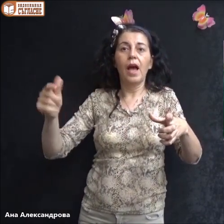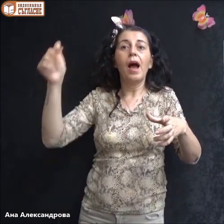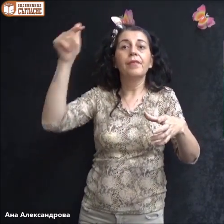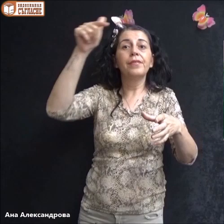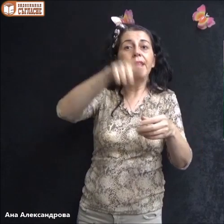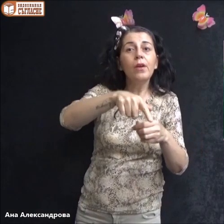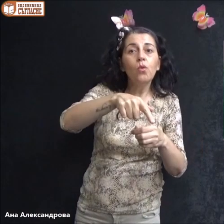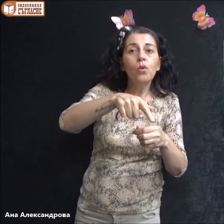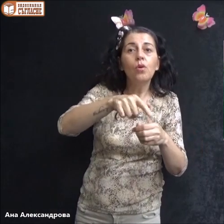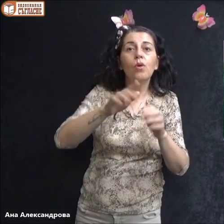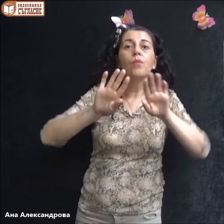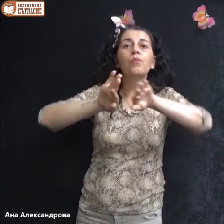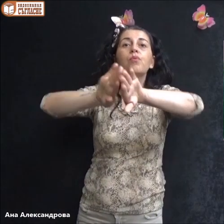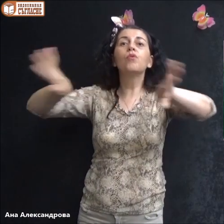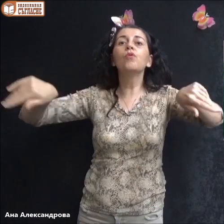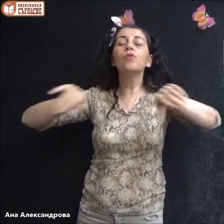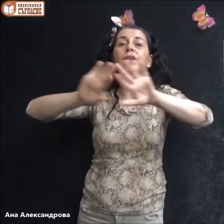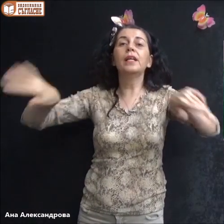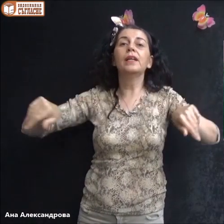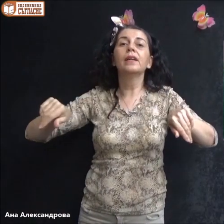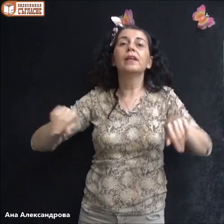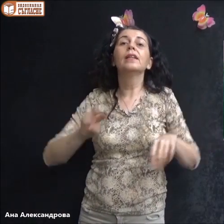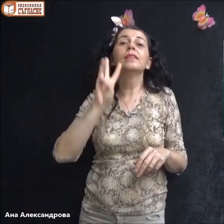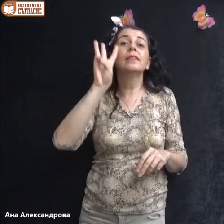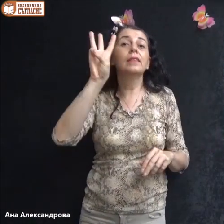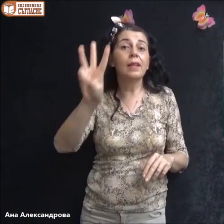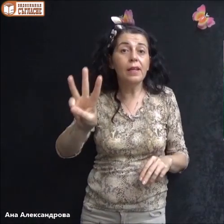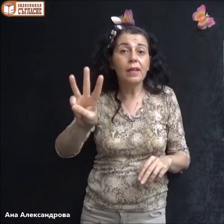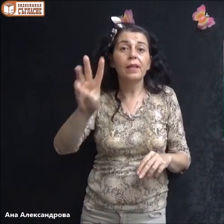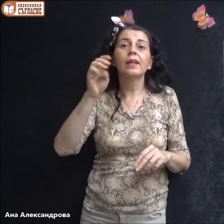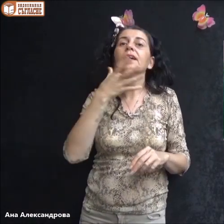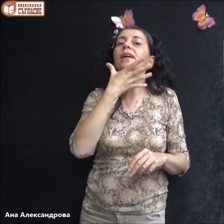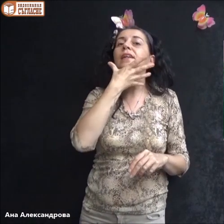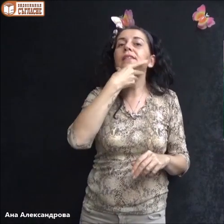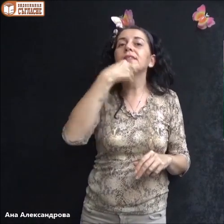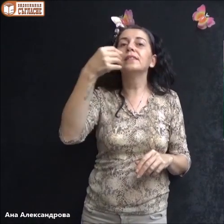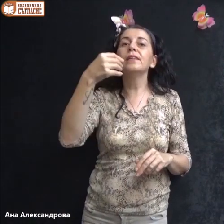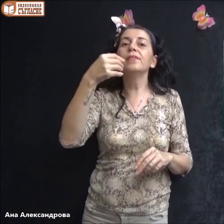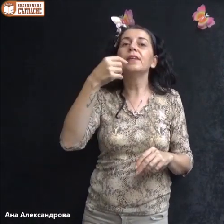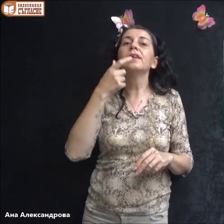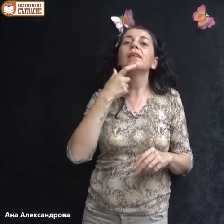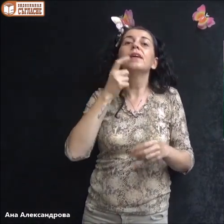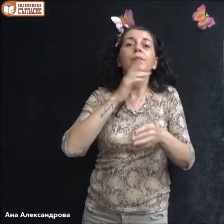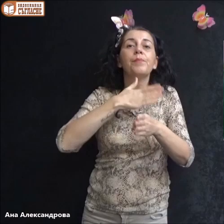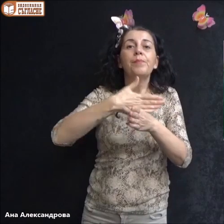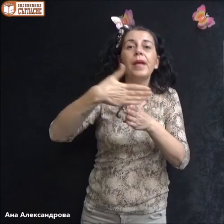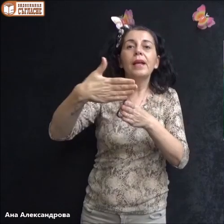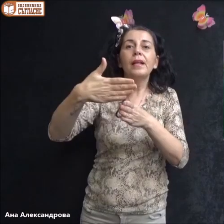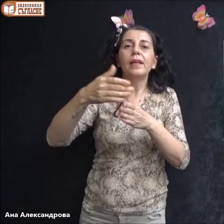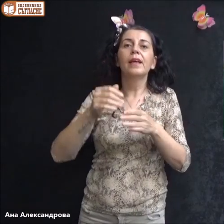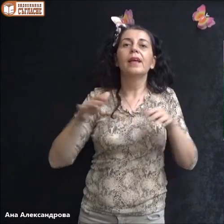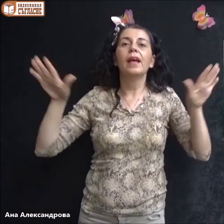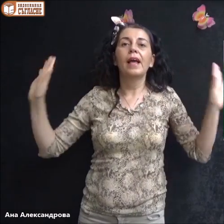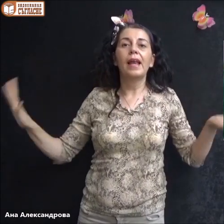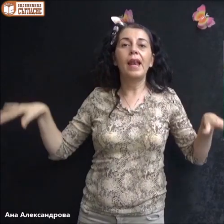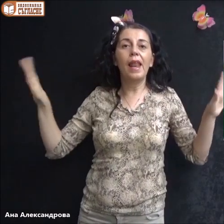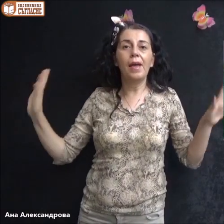В него плували три красиви бели